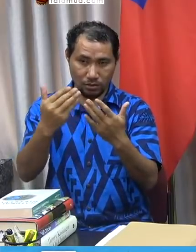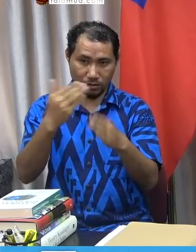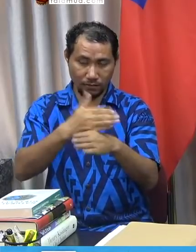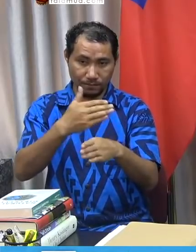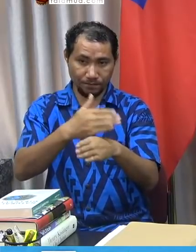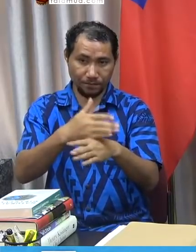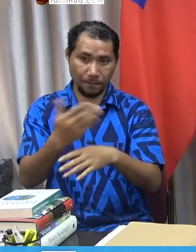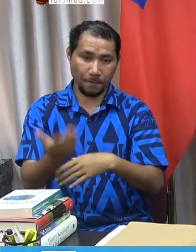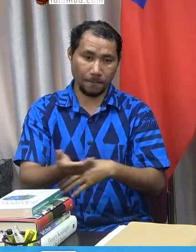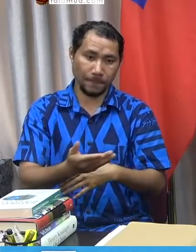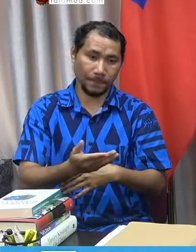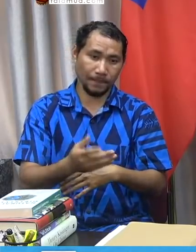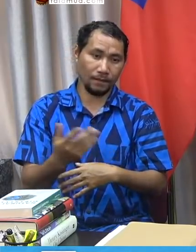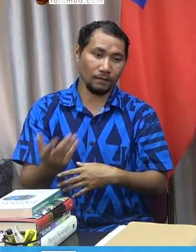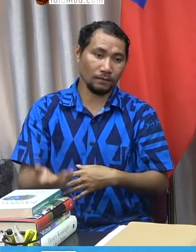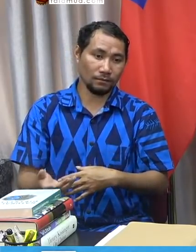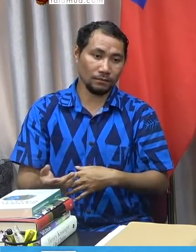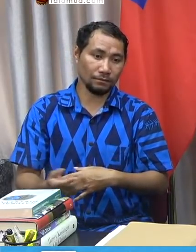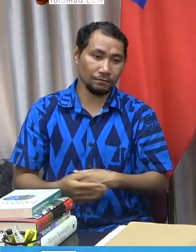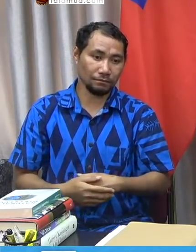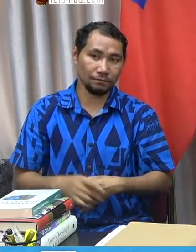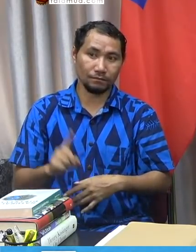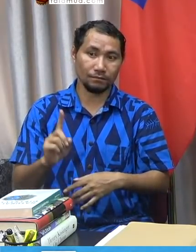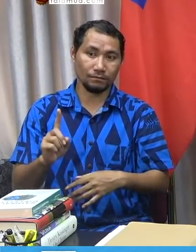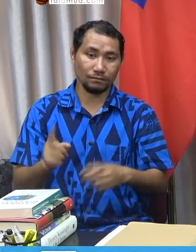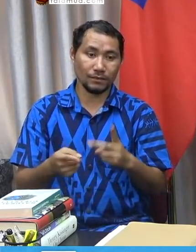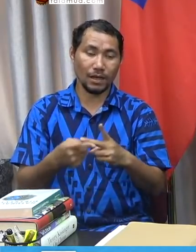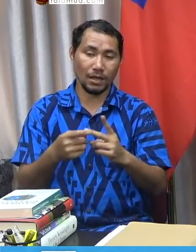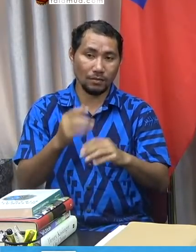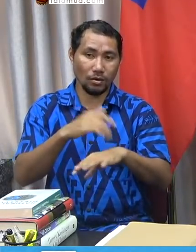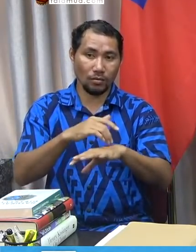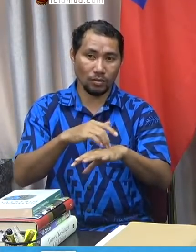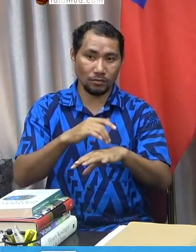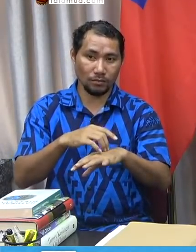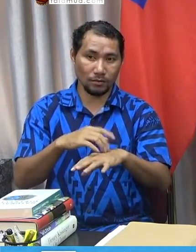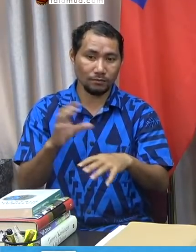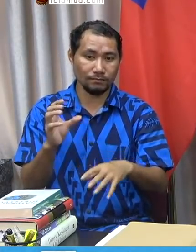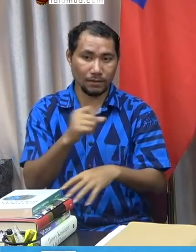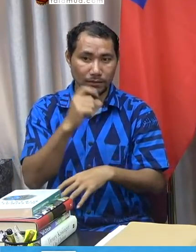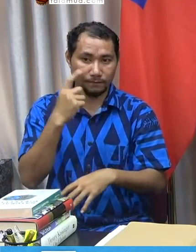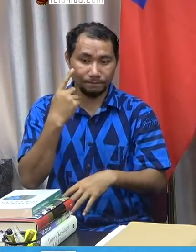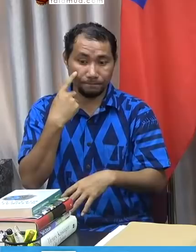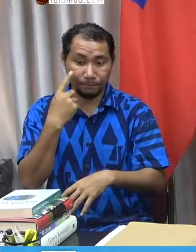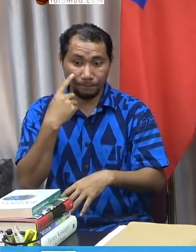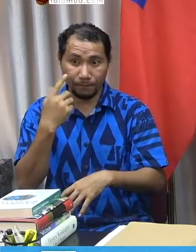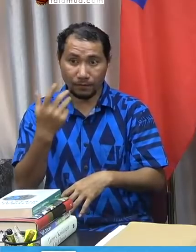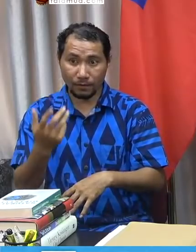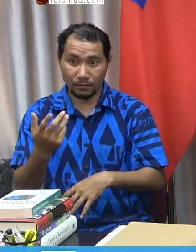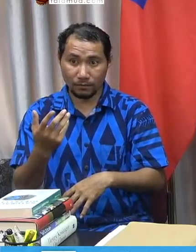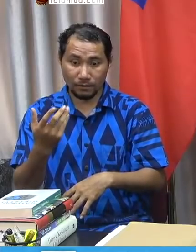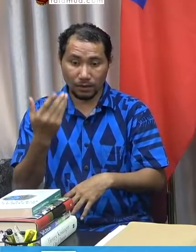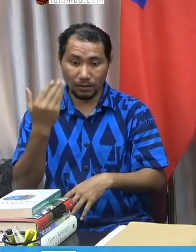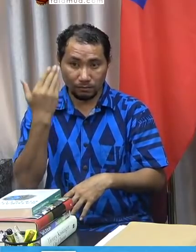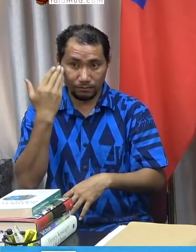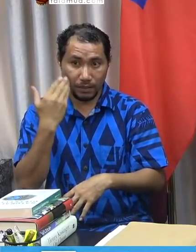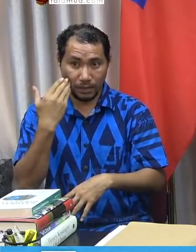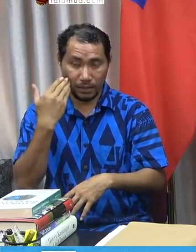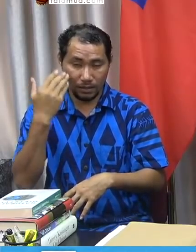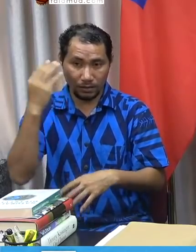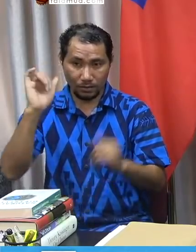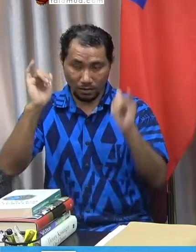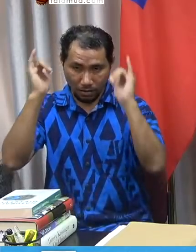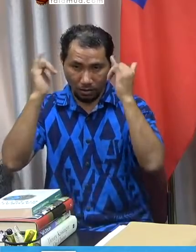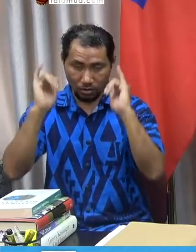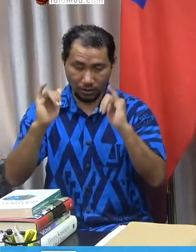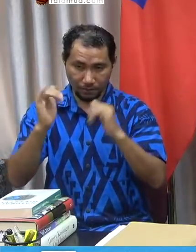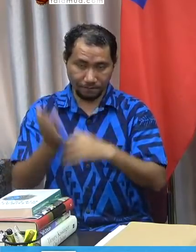o le si foi wala le na e sila ia le tamaita I lo ia